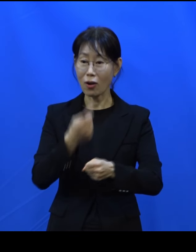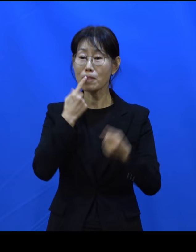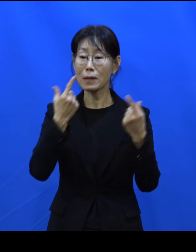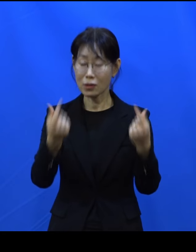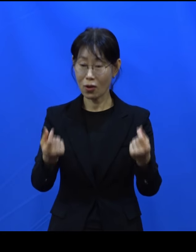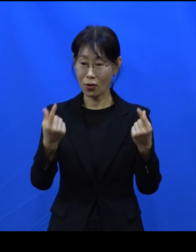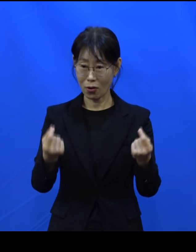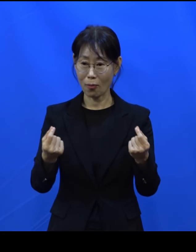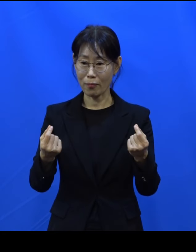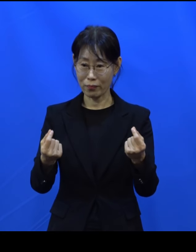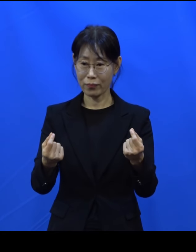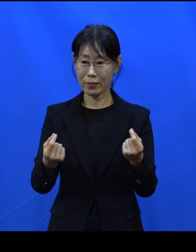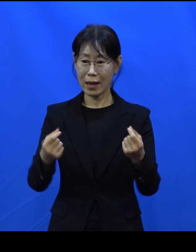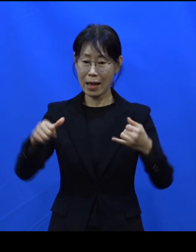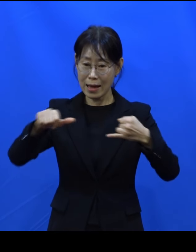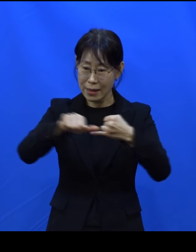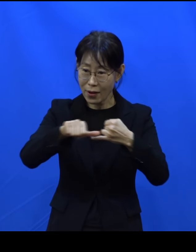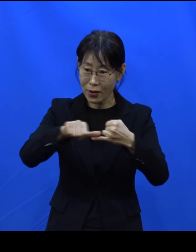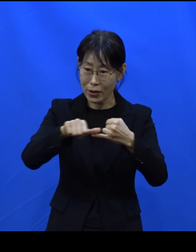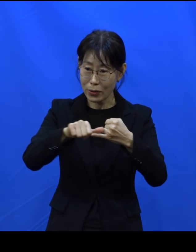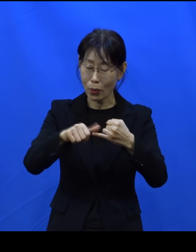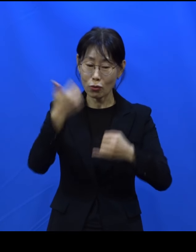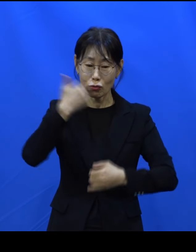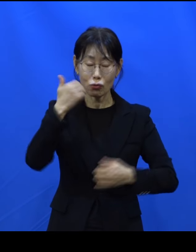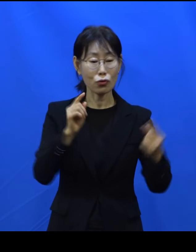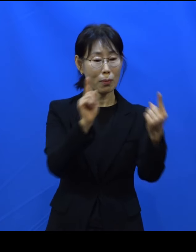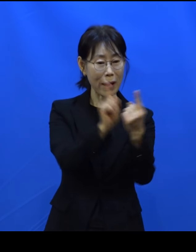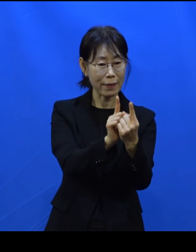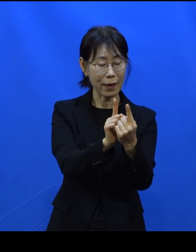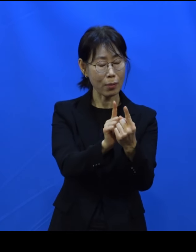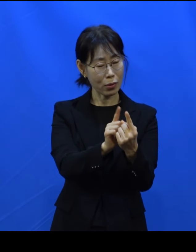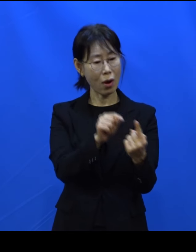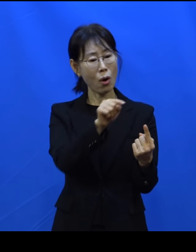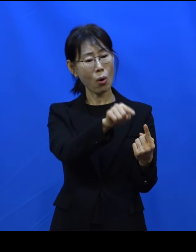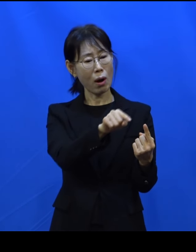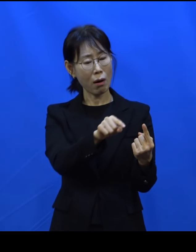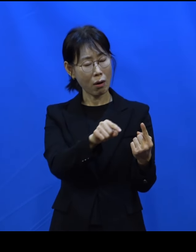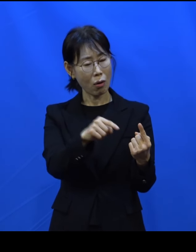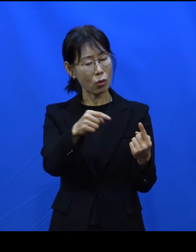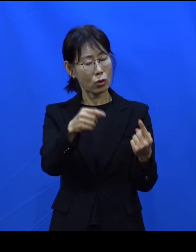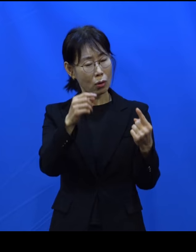사귀면 사귈수록 진가를 드러내는 사람. 야, 이 사람 진짜 진국이네.